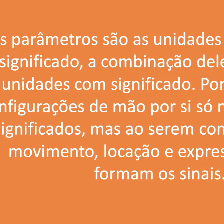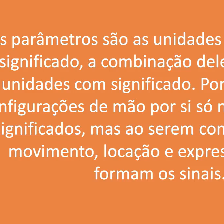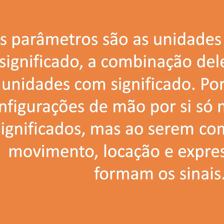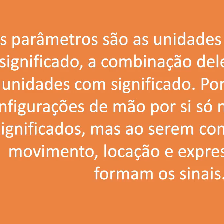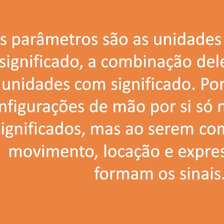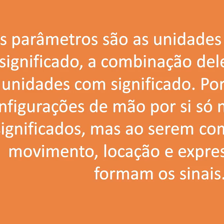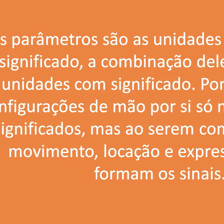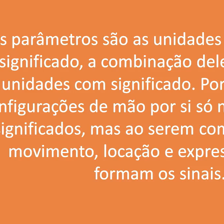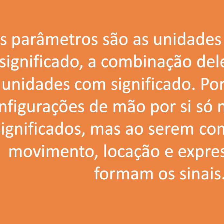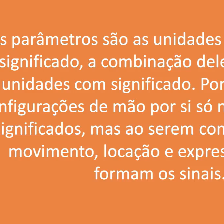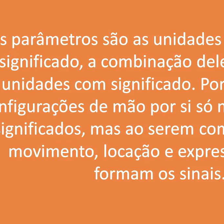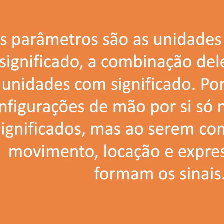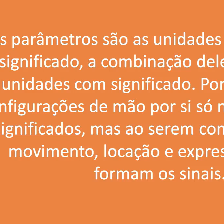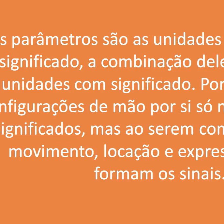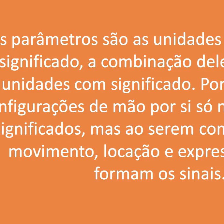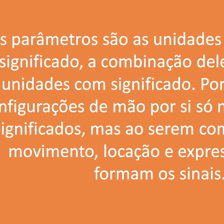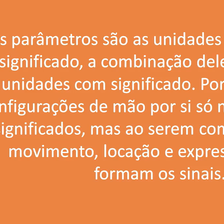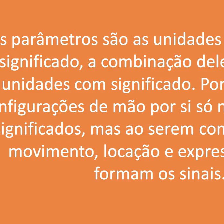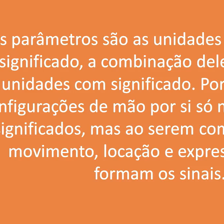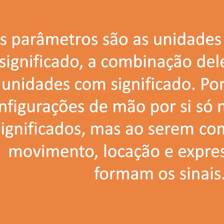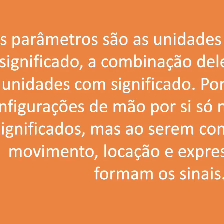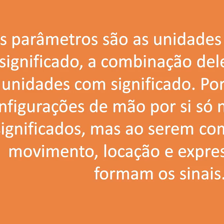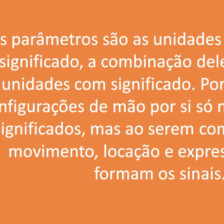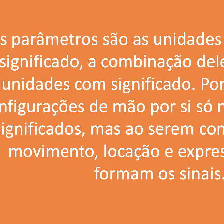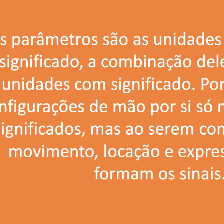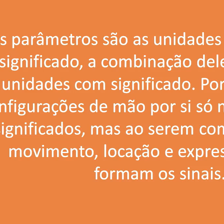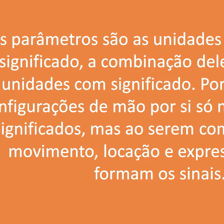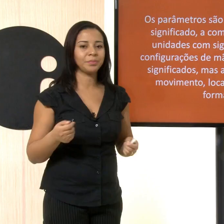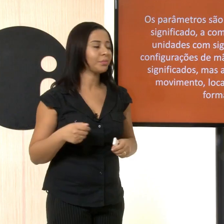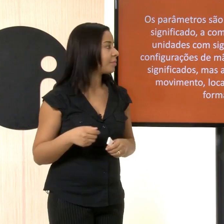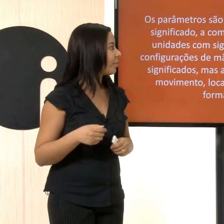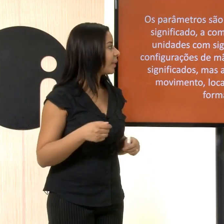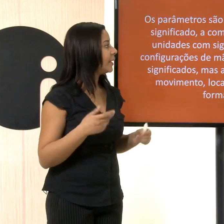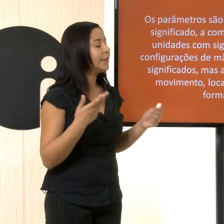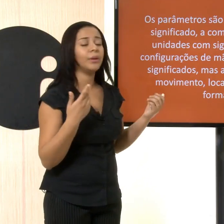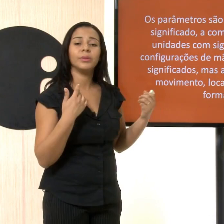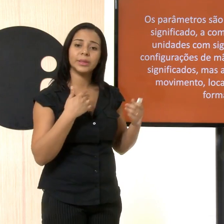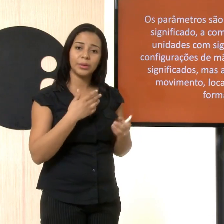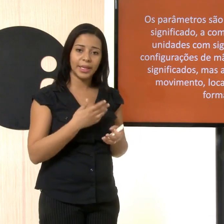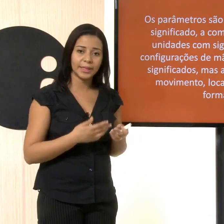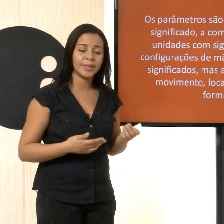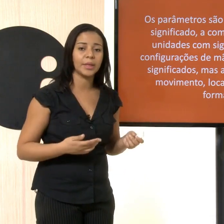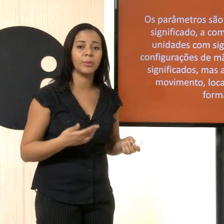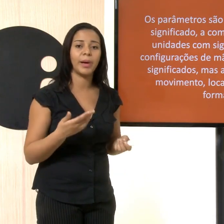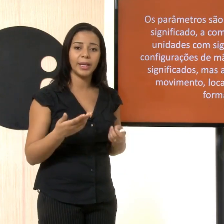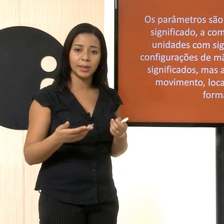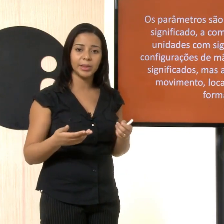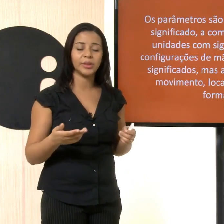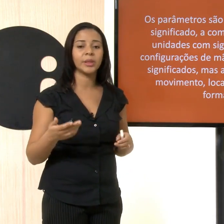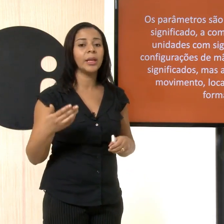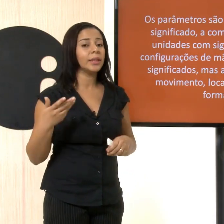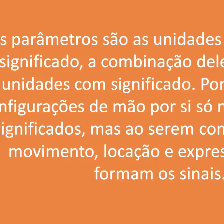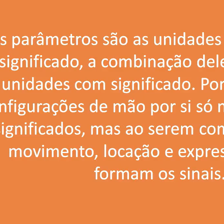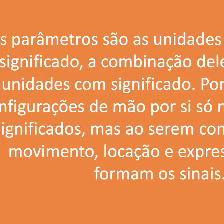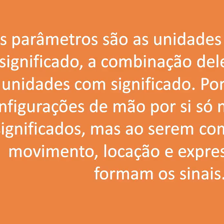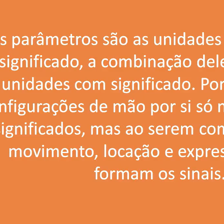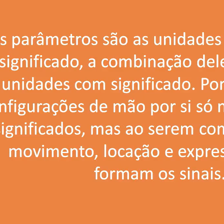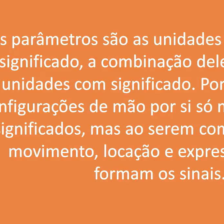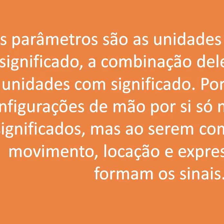expressões faciais e corporais, elas formam o sinal. Então, são esses 5 parâmetros que são